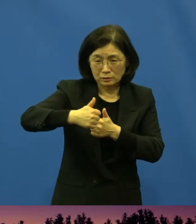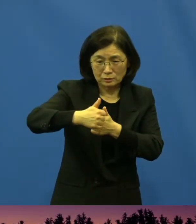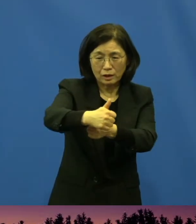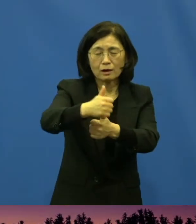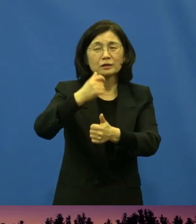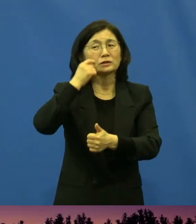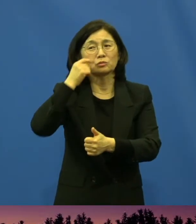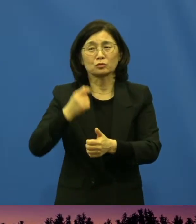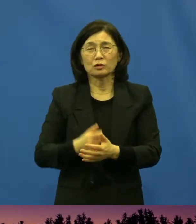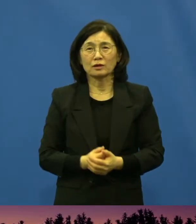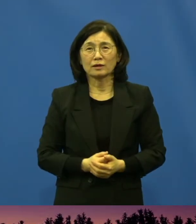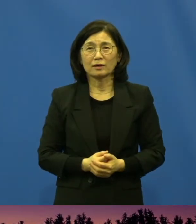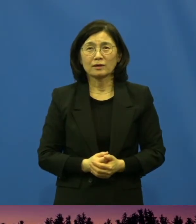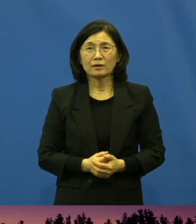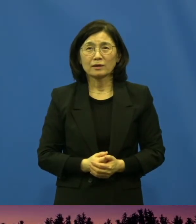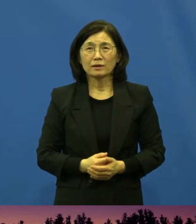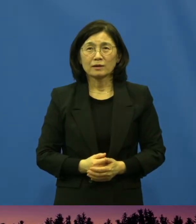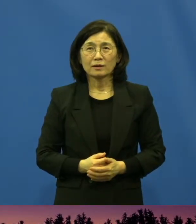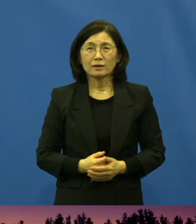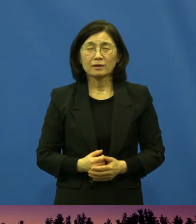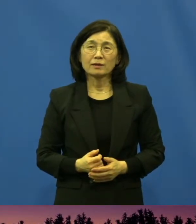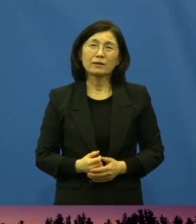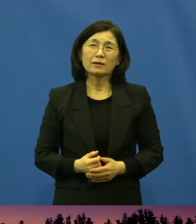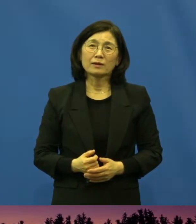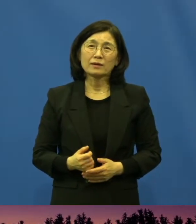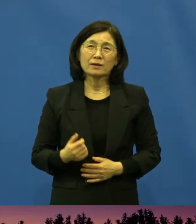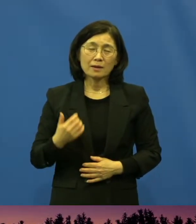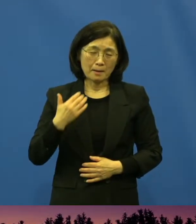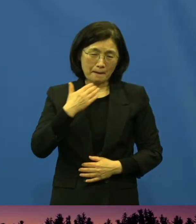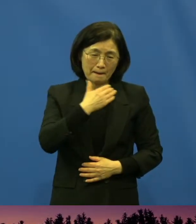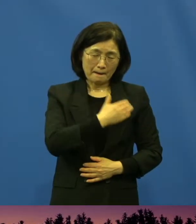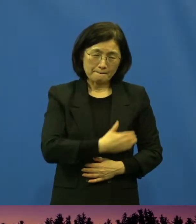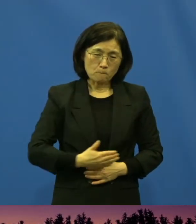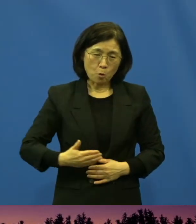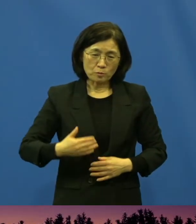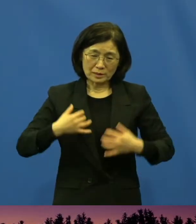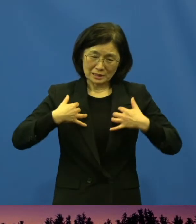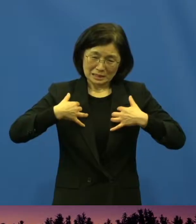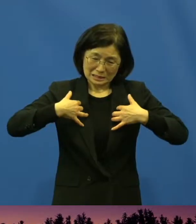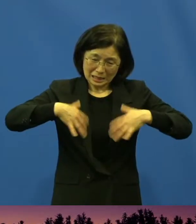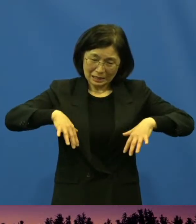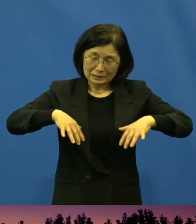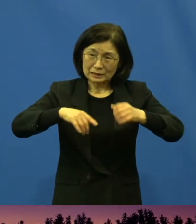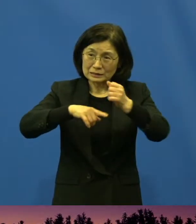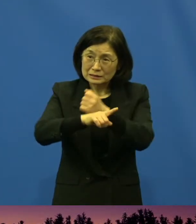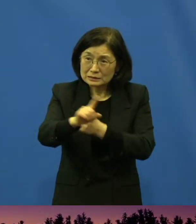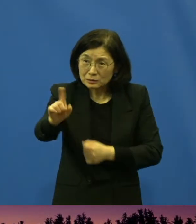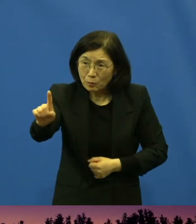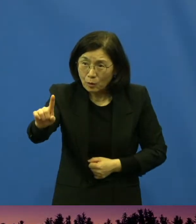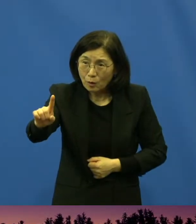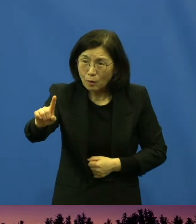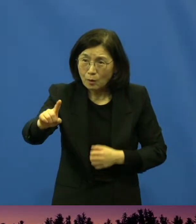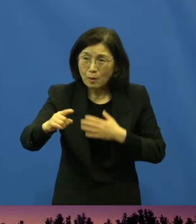자, 여러분, 여기서 육신이 약하다는 이 말은 단순히 이 바디를 말하는 게 아니에요.